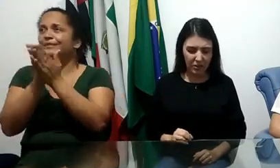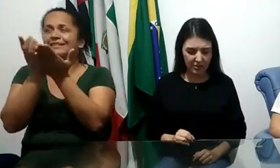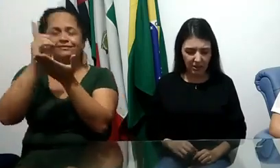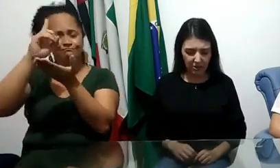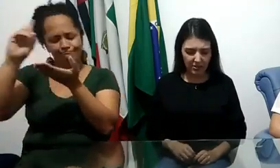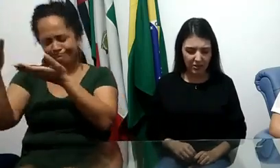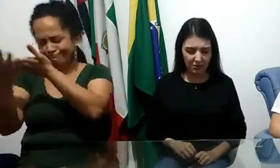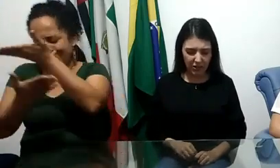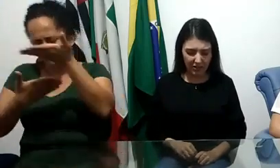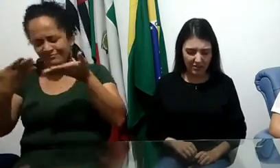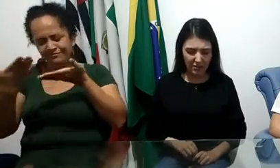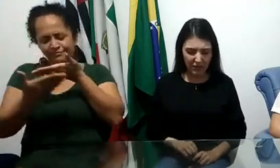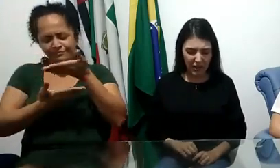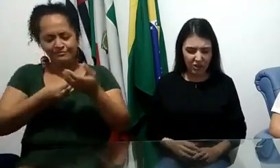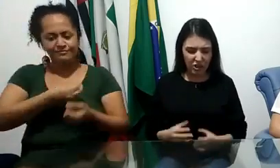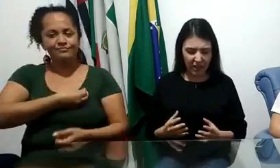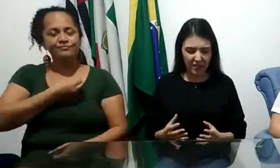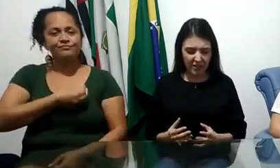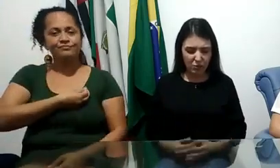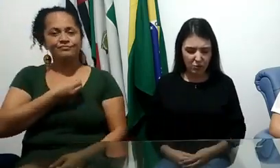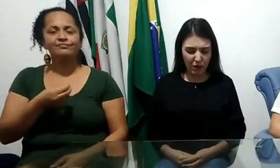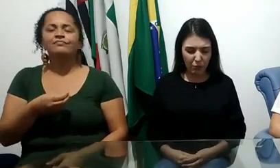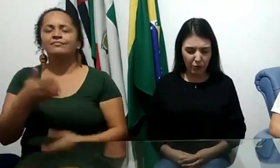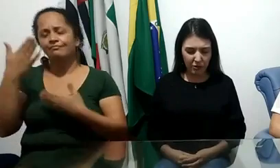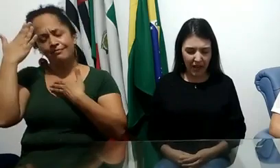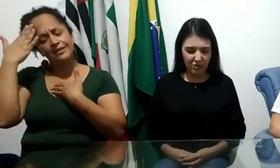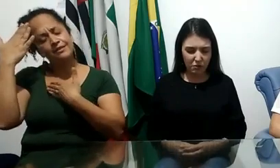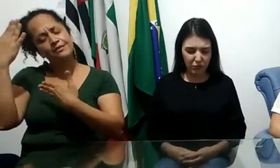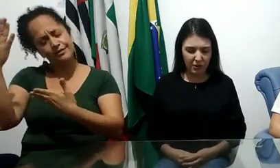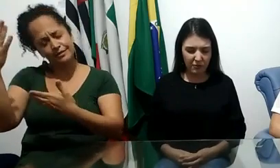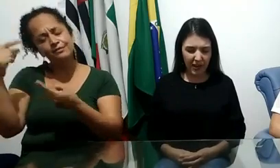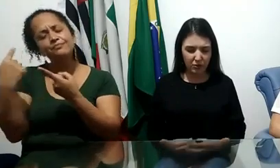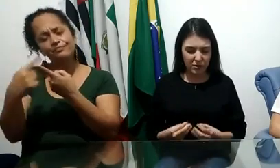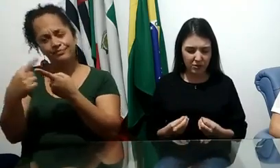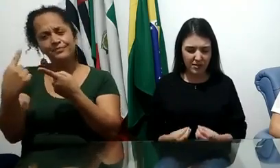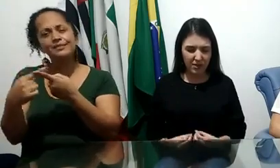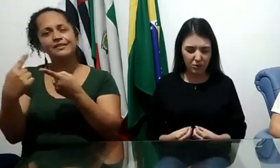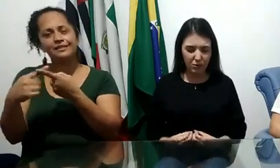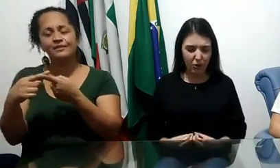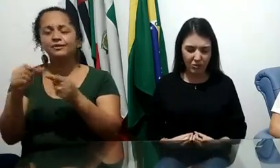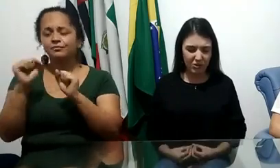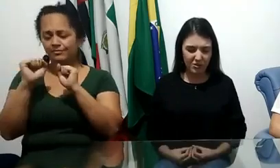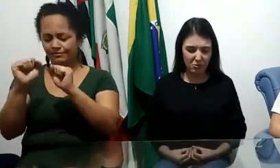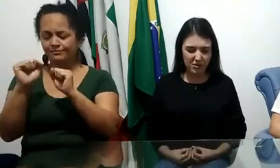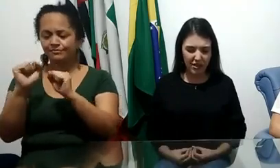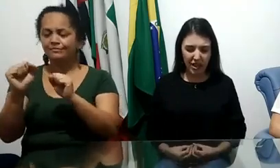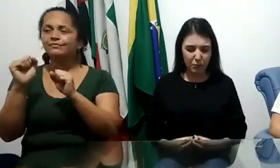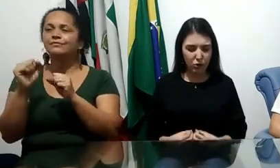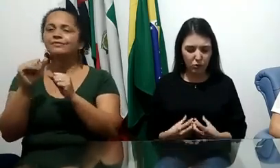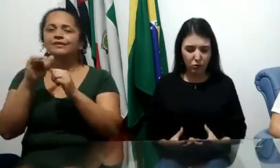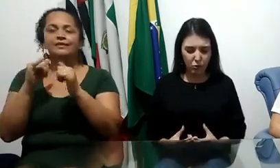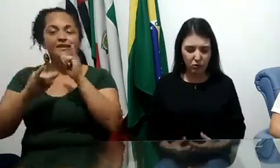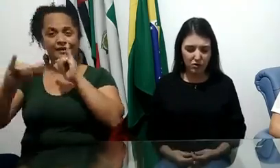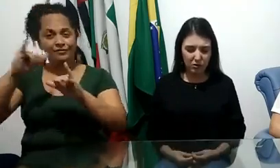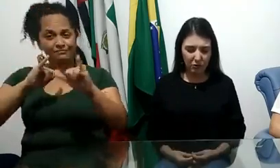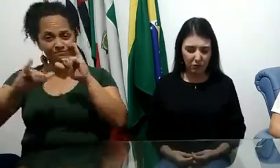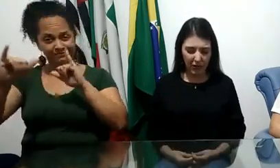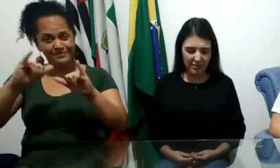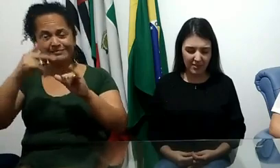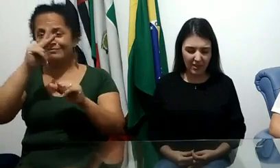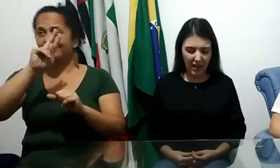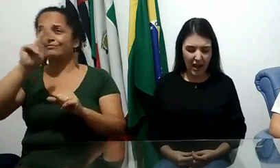e mudança nas nossas vidas. Te agradecemos pela oportunidade de poder falar do seu santo nome, Jesus, e por tudo que o